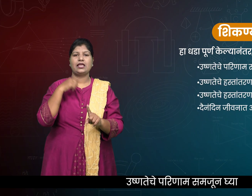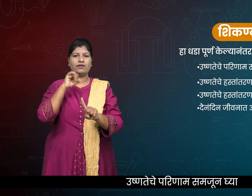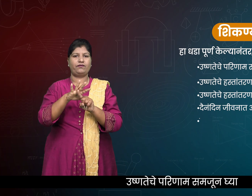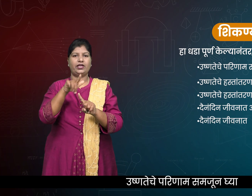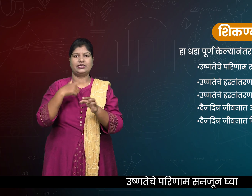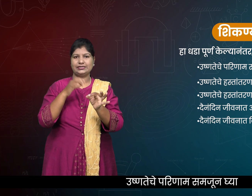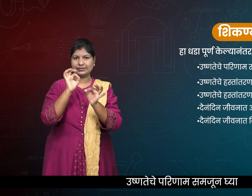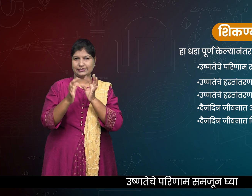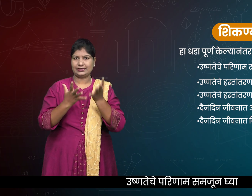उष्णतेचे परिणाम समजून घ्या.